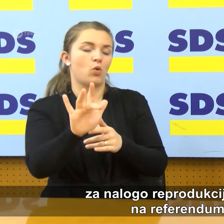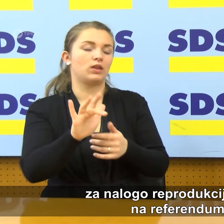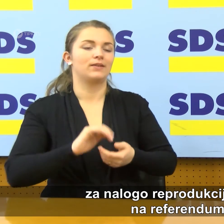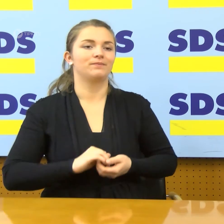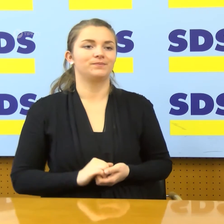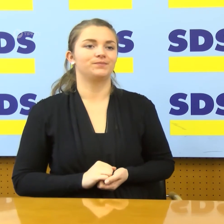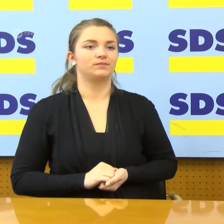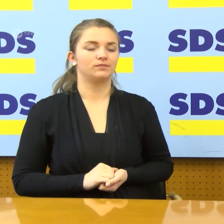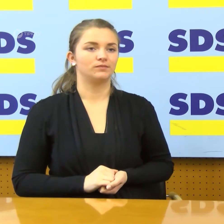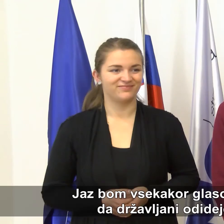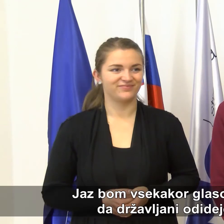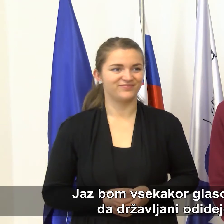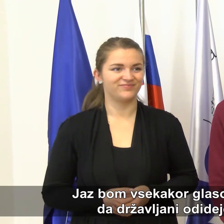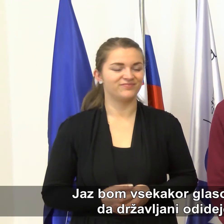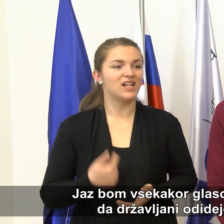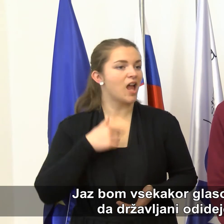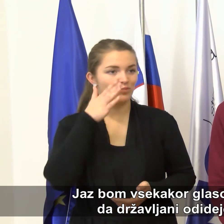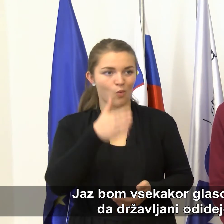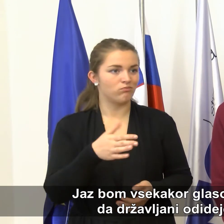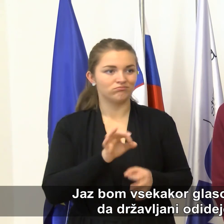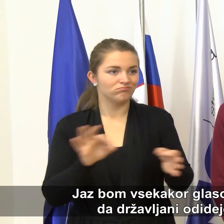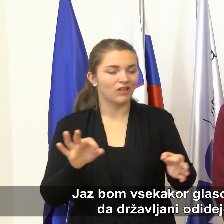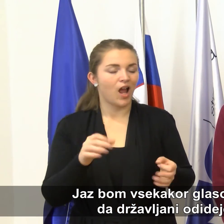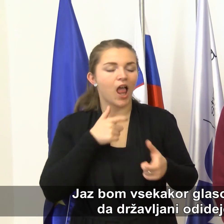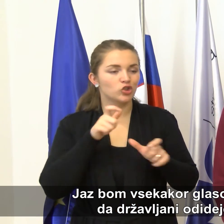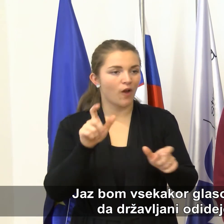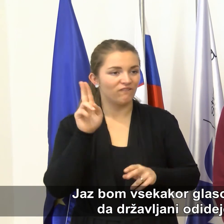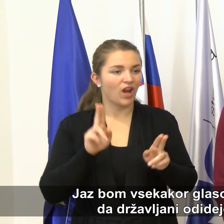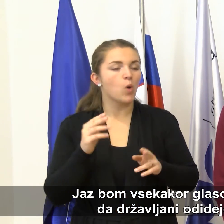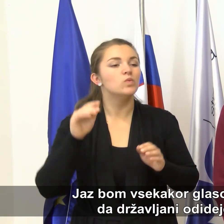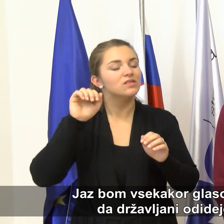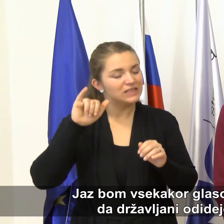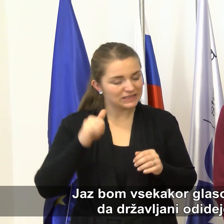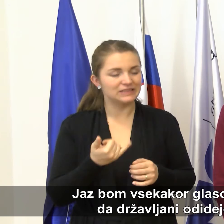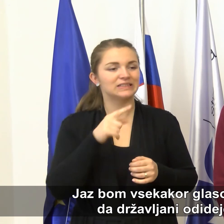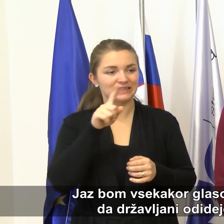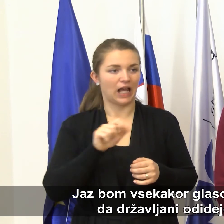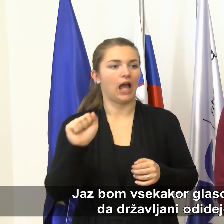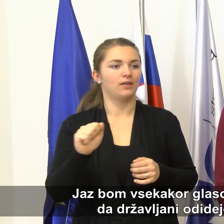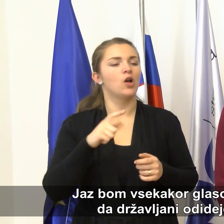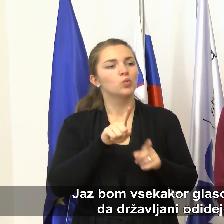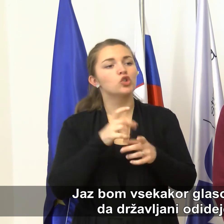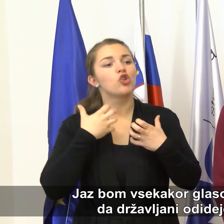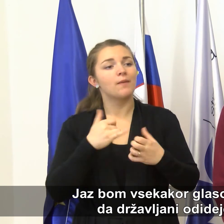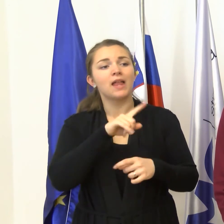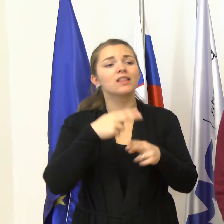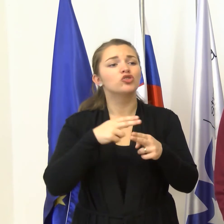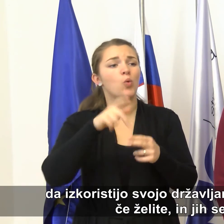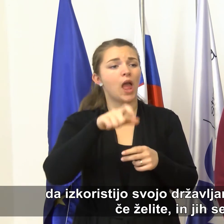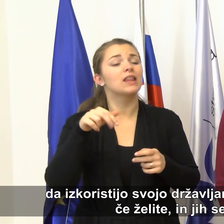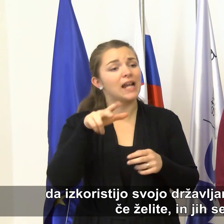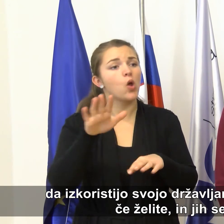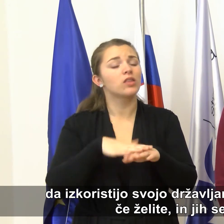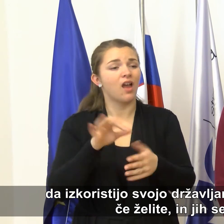Jaz bom vsekakor glasoval za. Tudi si želim, da državljani odidejo na referendum, da izkoristijo svojo